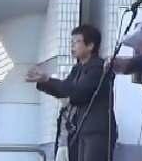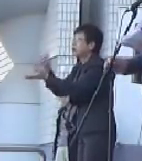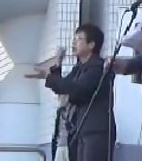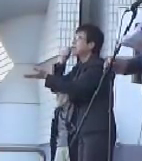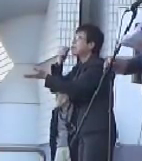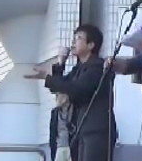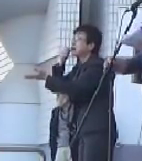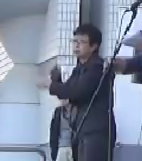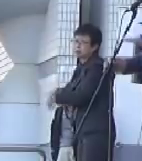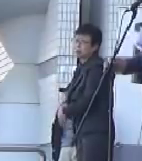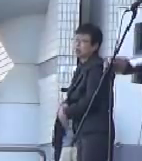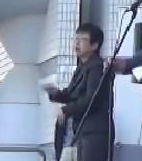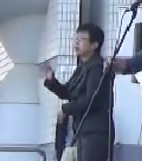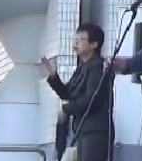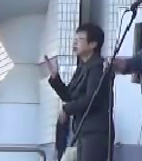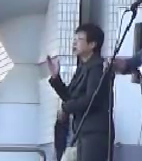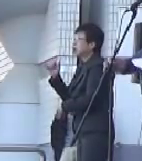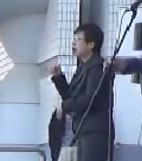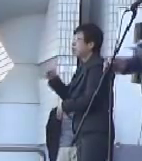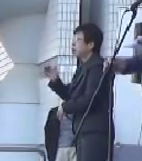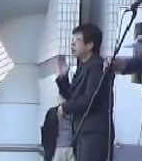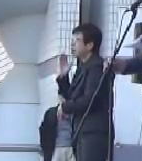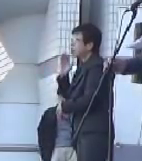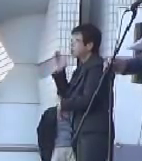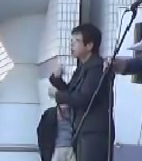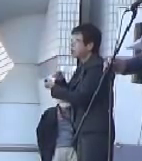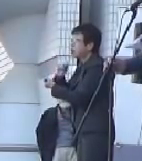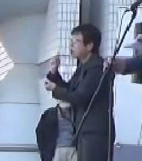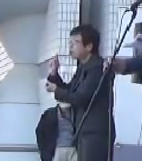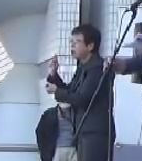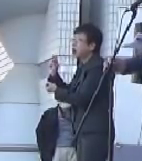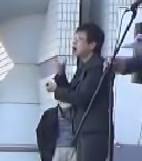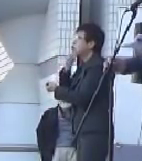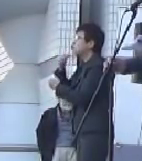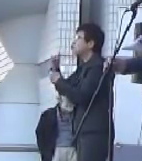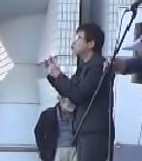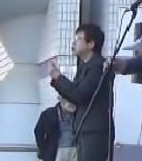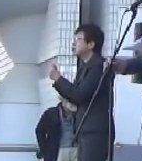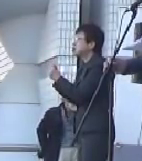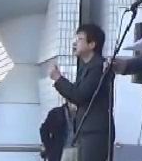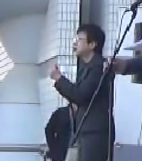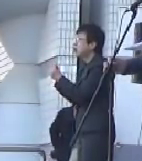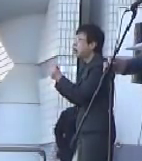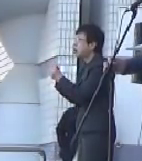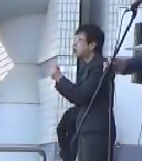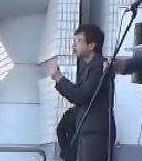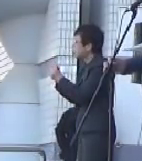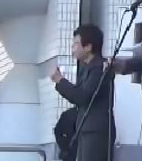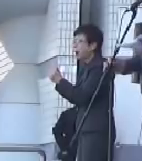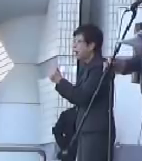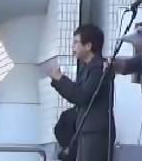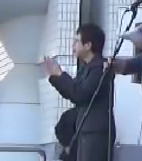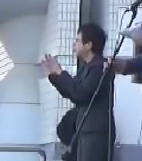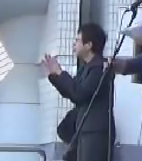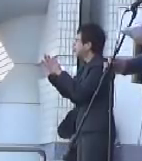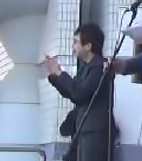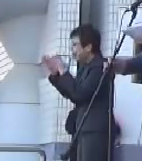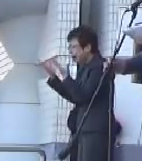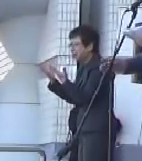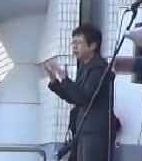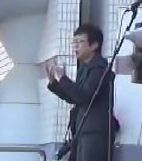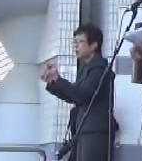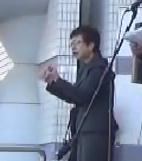しかし安倍政権は福島をなかったものにしようとしているのではありませんか。